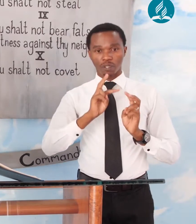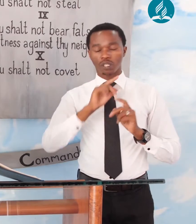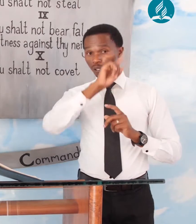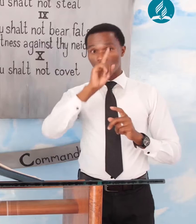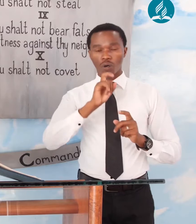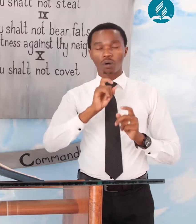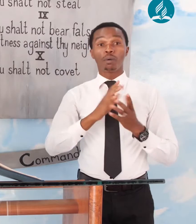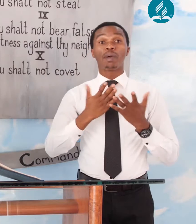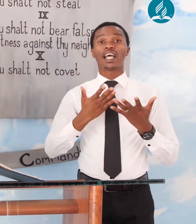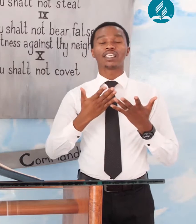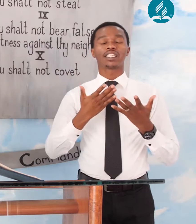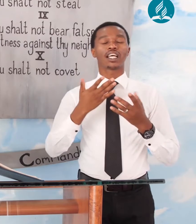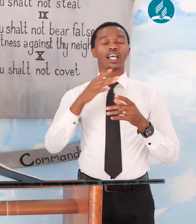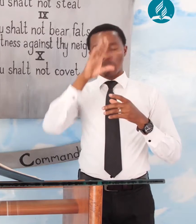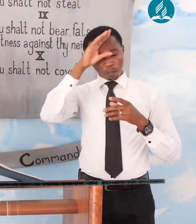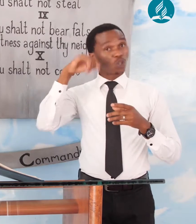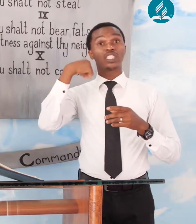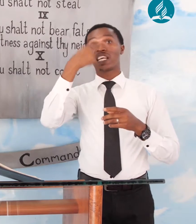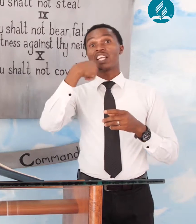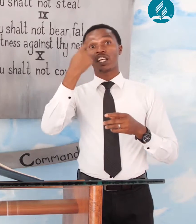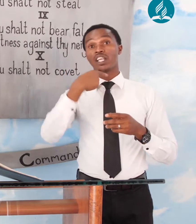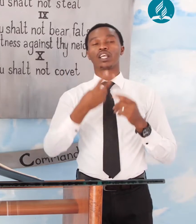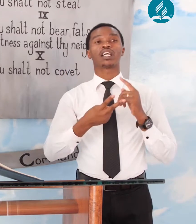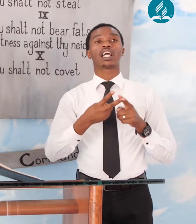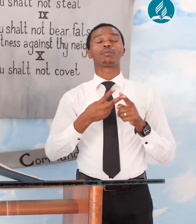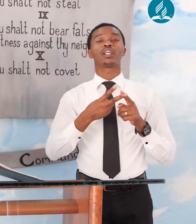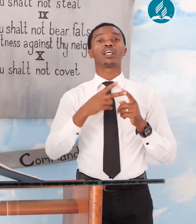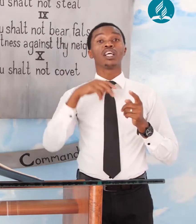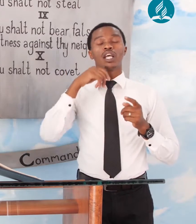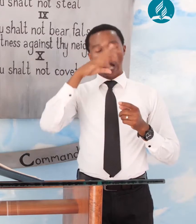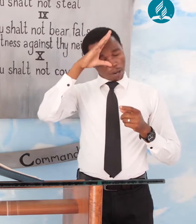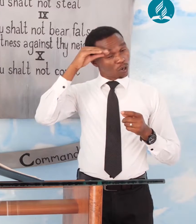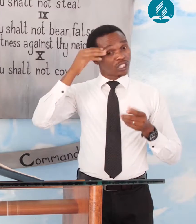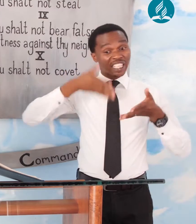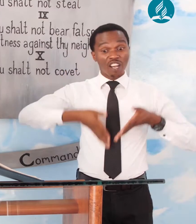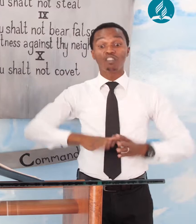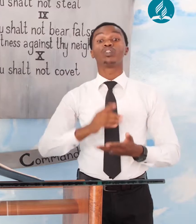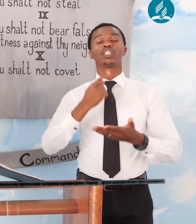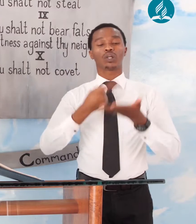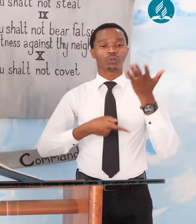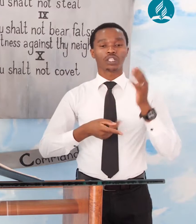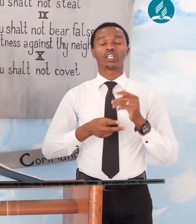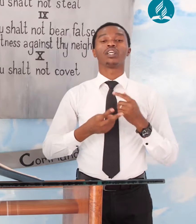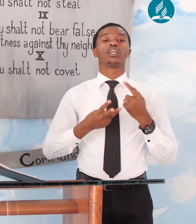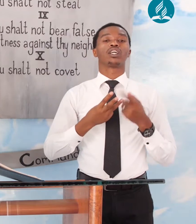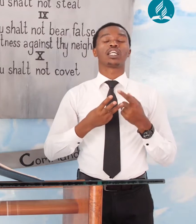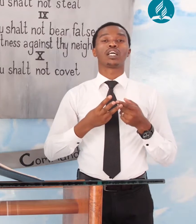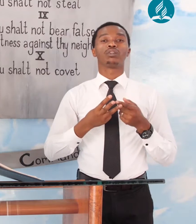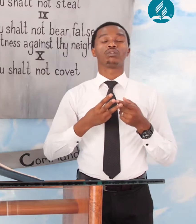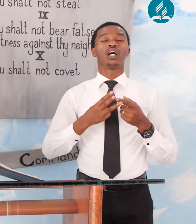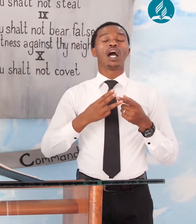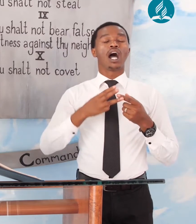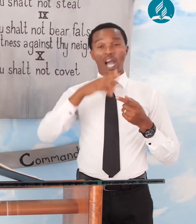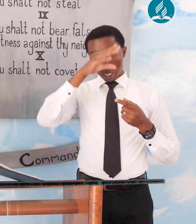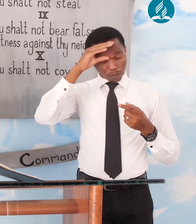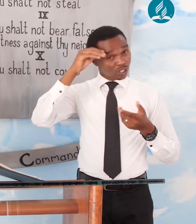Hanyuma turaza kureba uko Mose yavutse. Turaza kureba uko yize cyangwa se